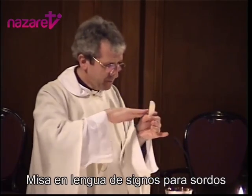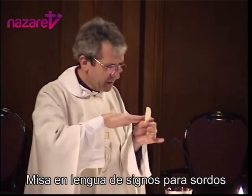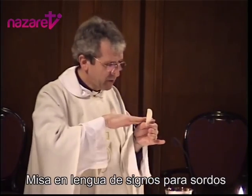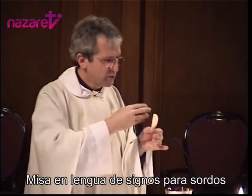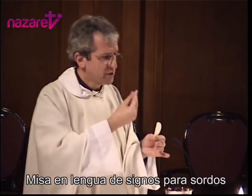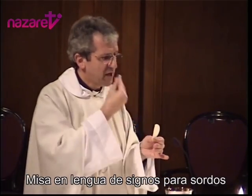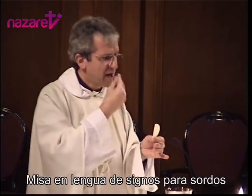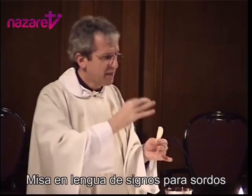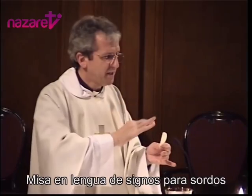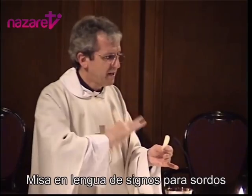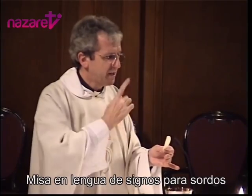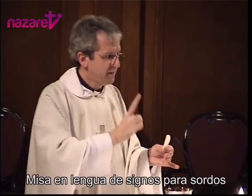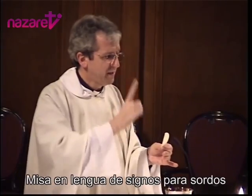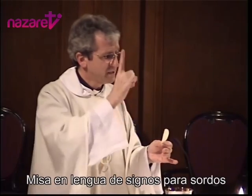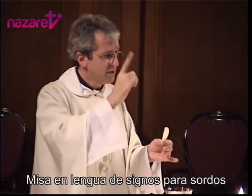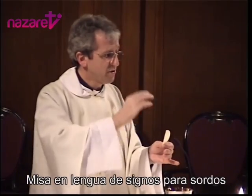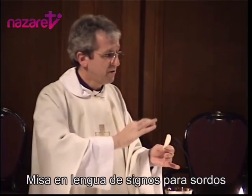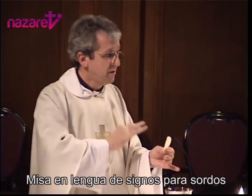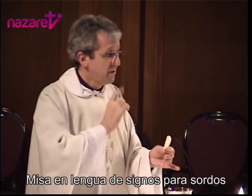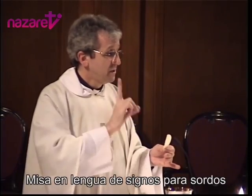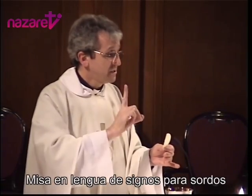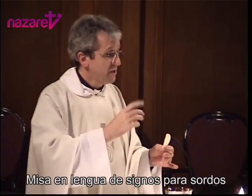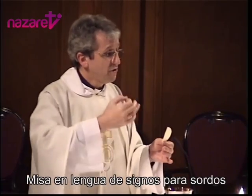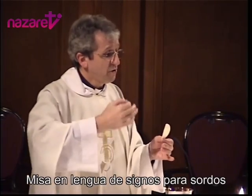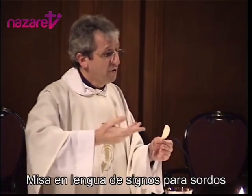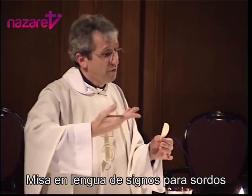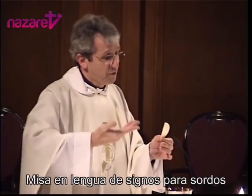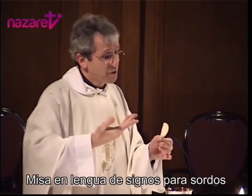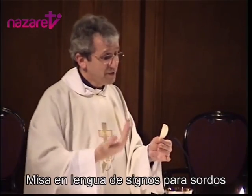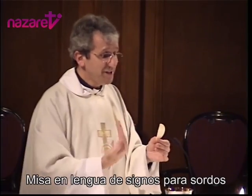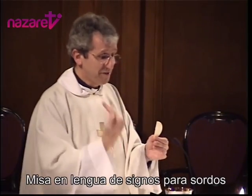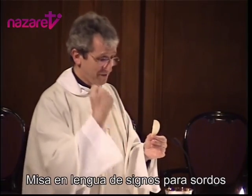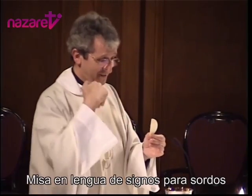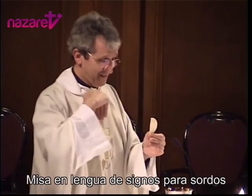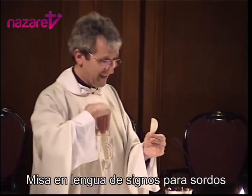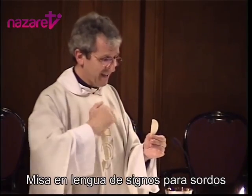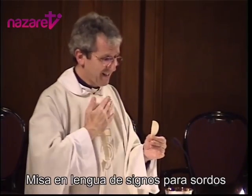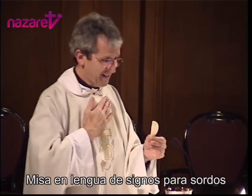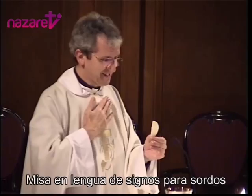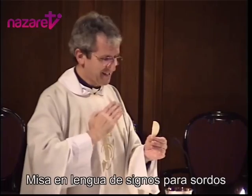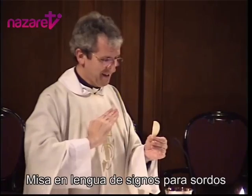los invitados a la cena del Señor. Señor, no soy digno